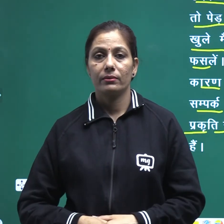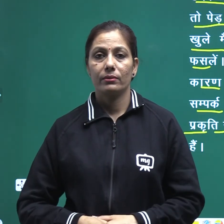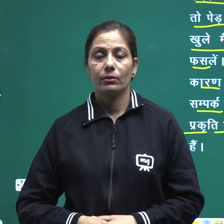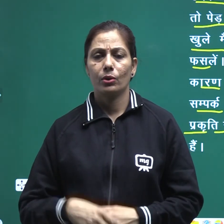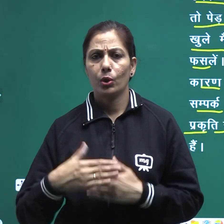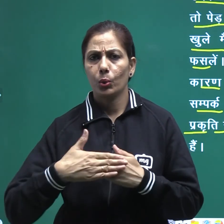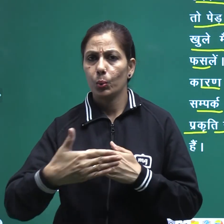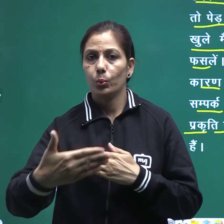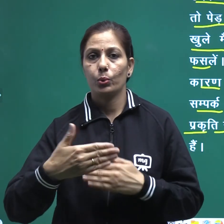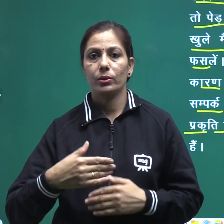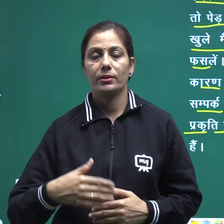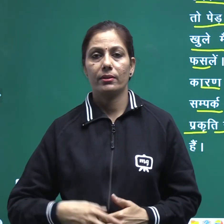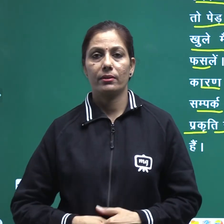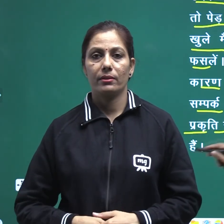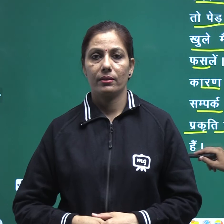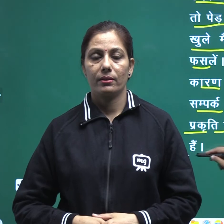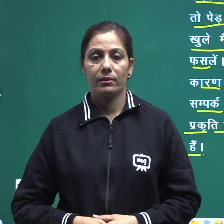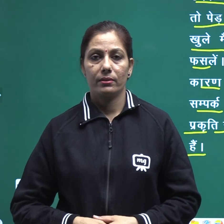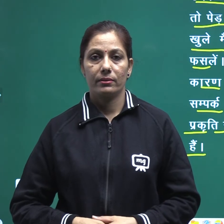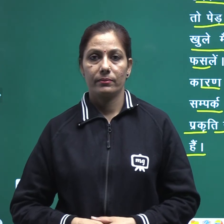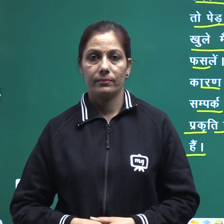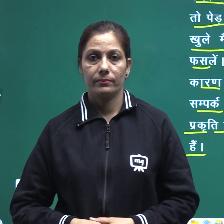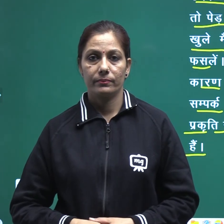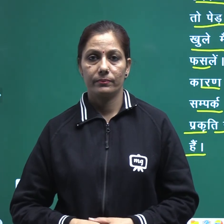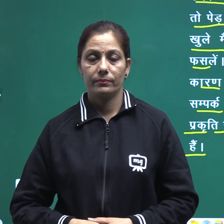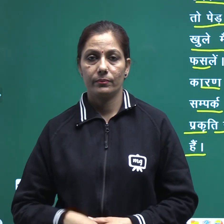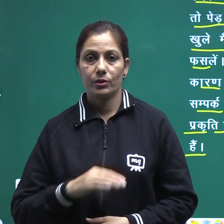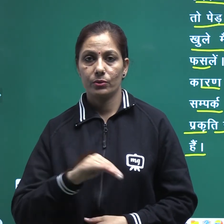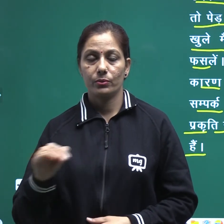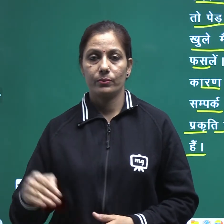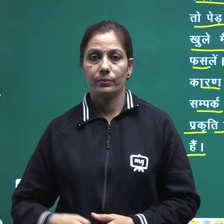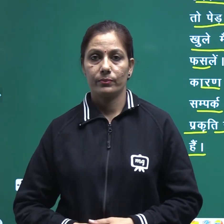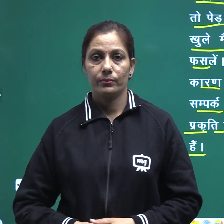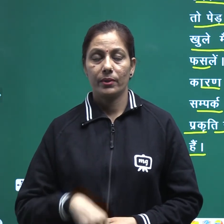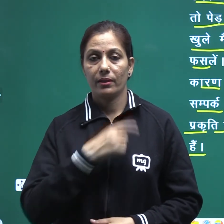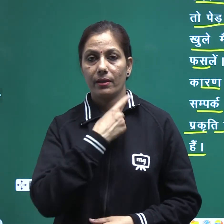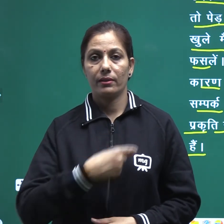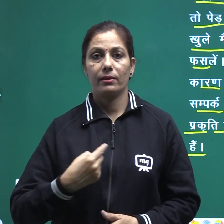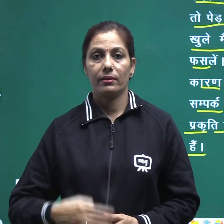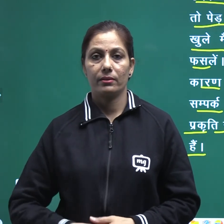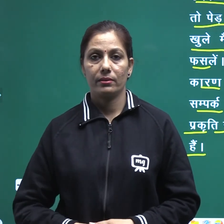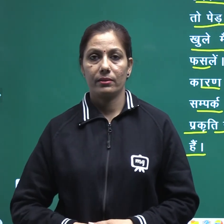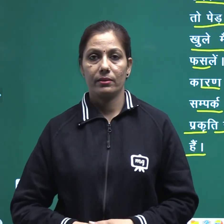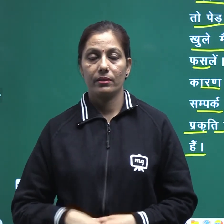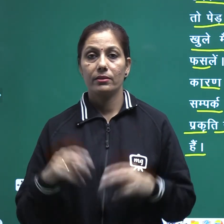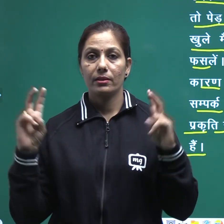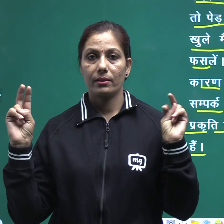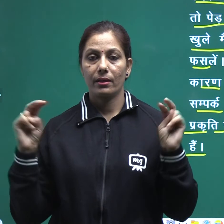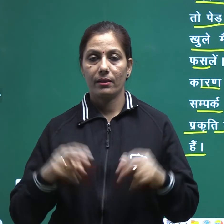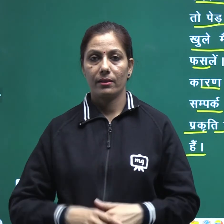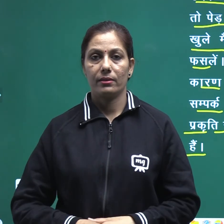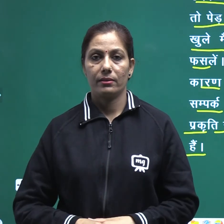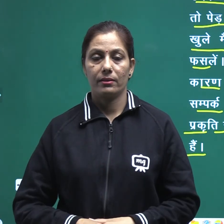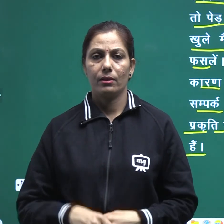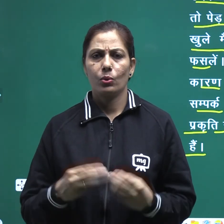को दूर होते जा रहे हैं को बच्चों यह थे इस अध्याय के